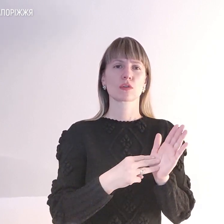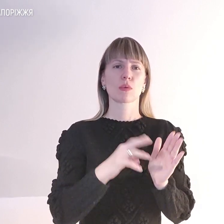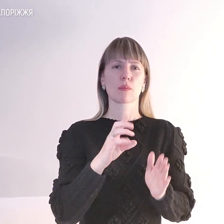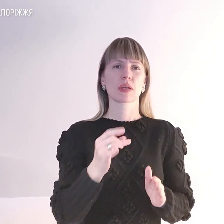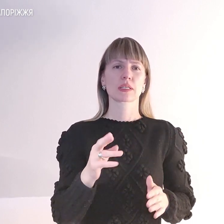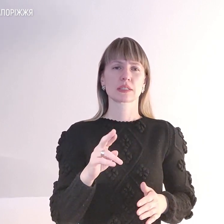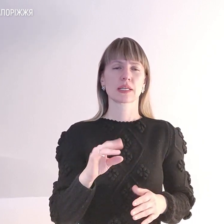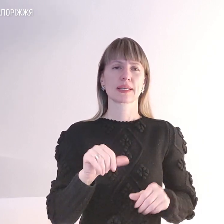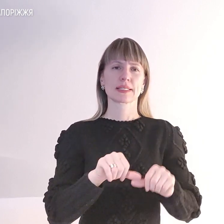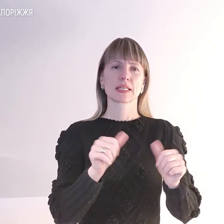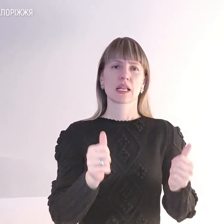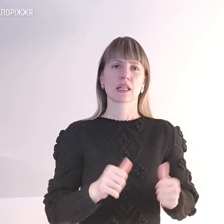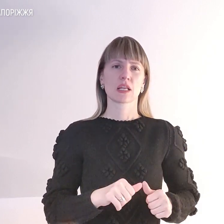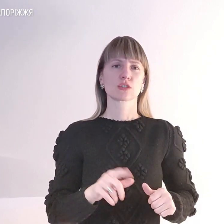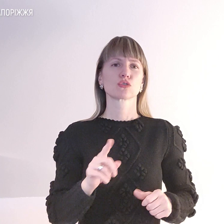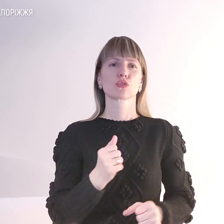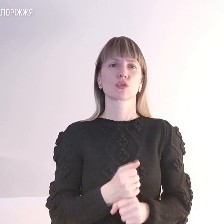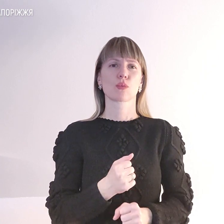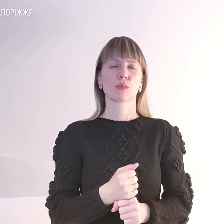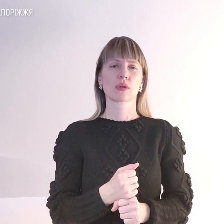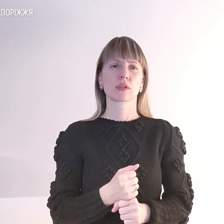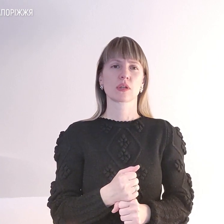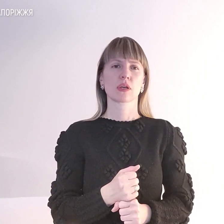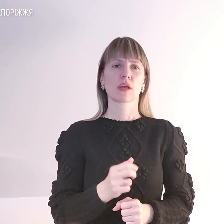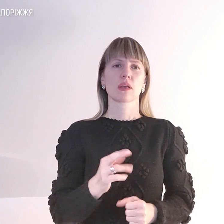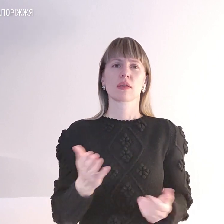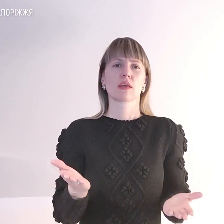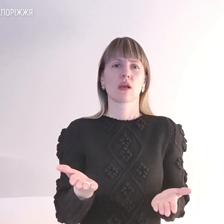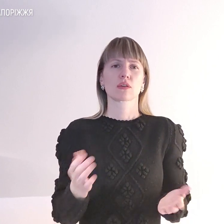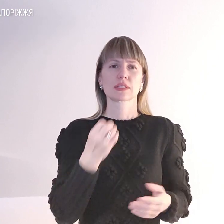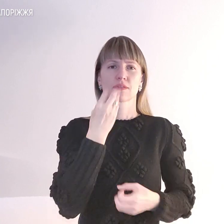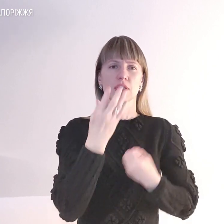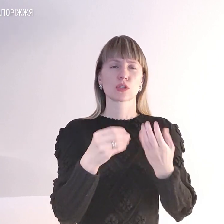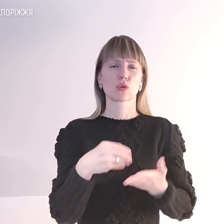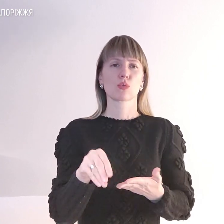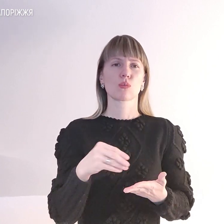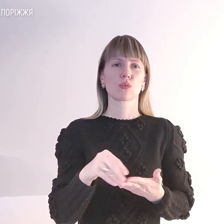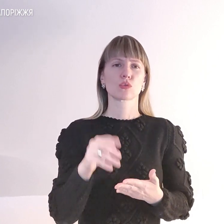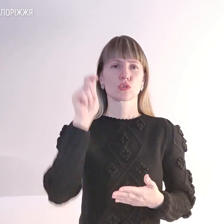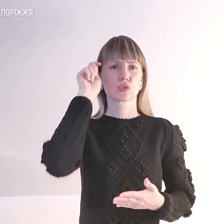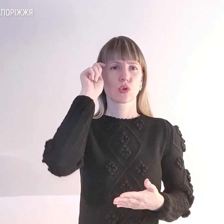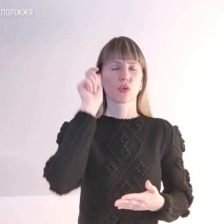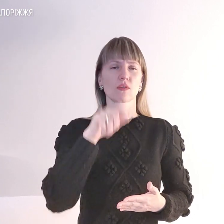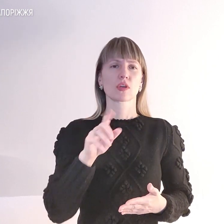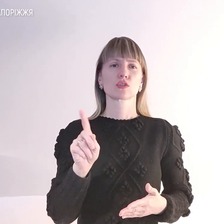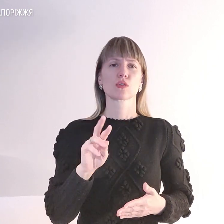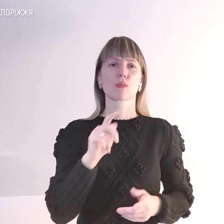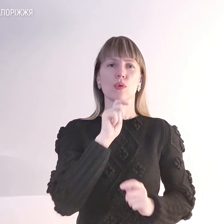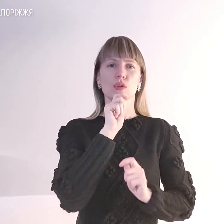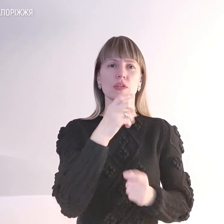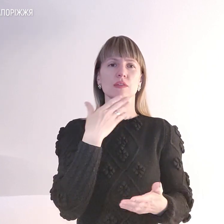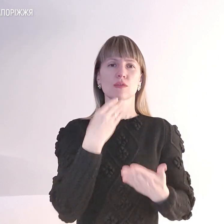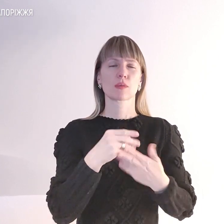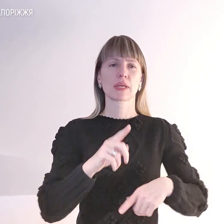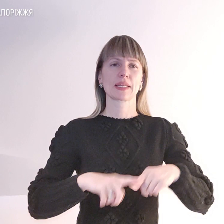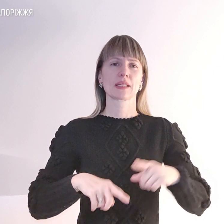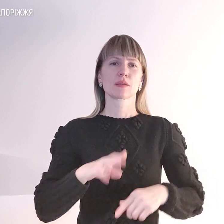і сердечки. А що робити? Хоч якось. Квіти купують в основному чоловіки, аби подарувати своїм рідним жінкам,